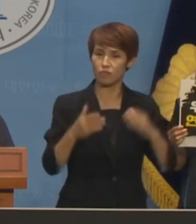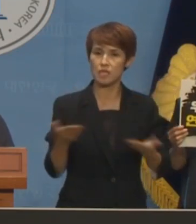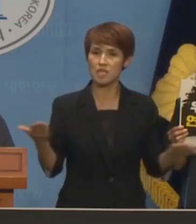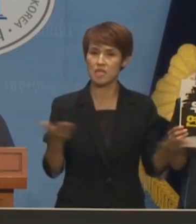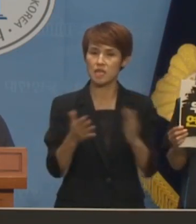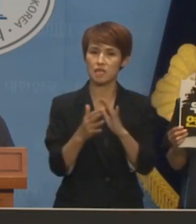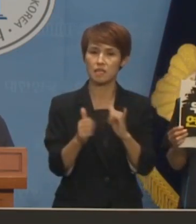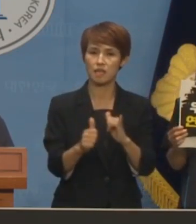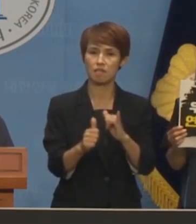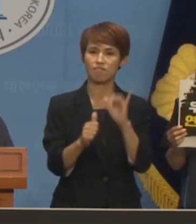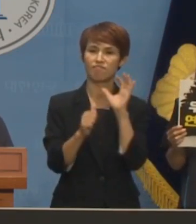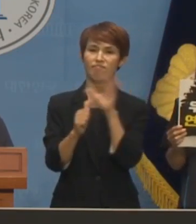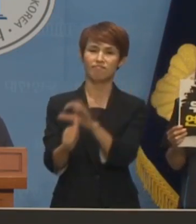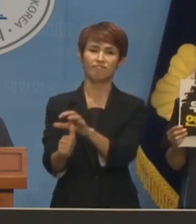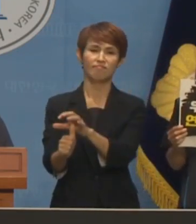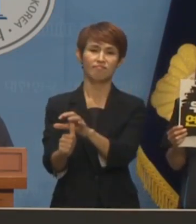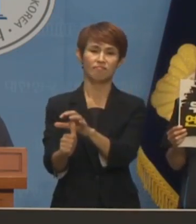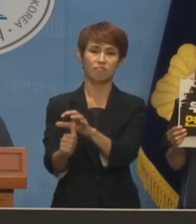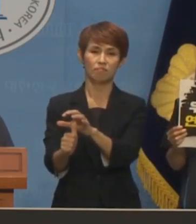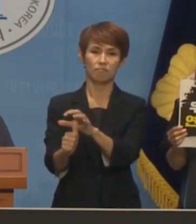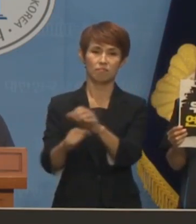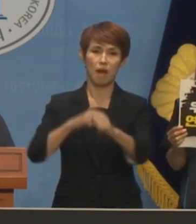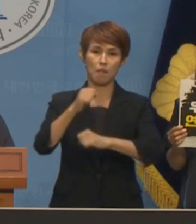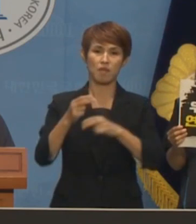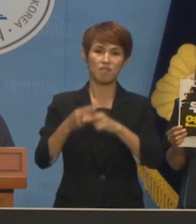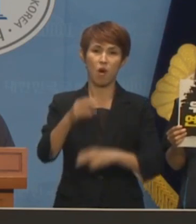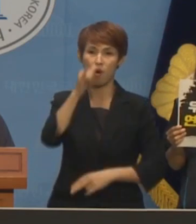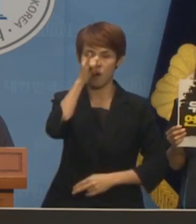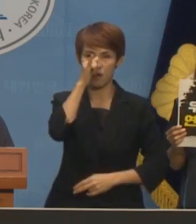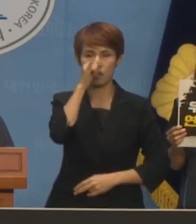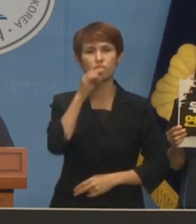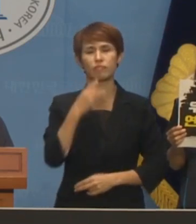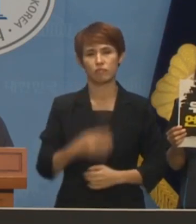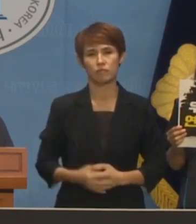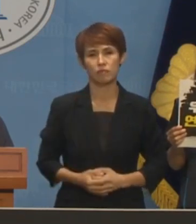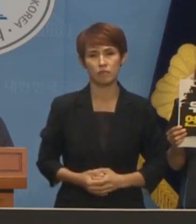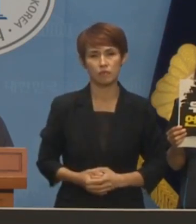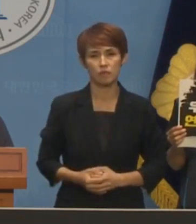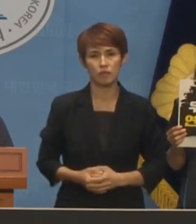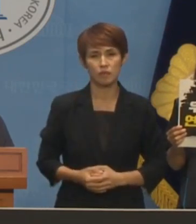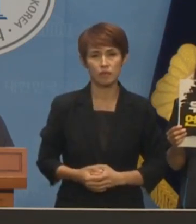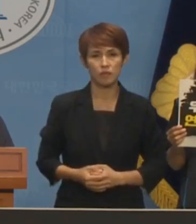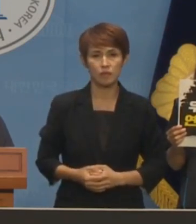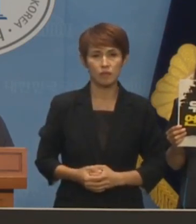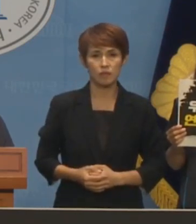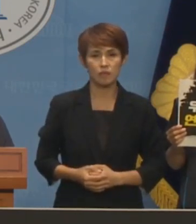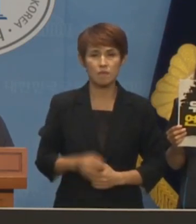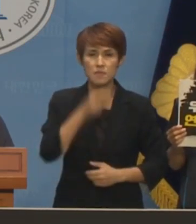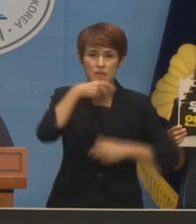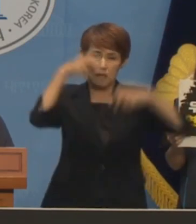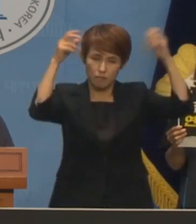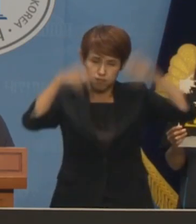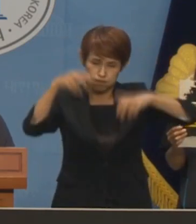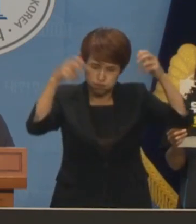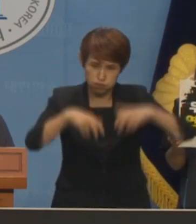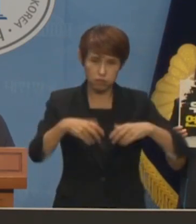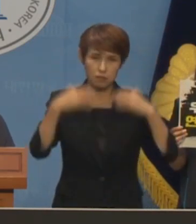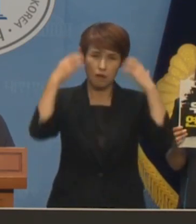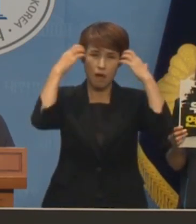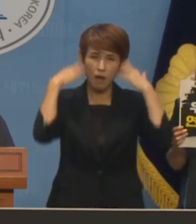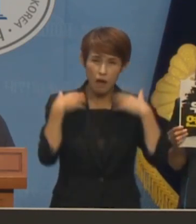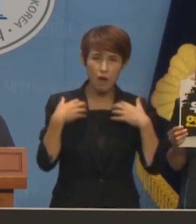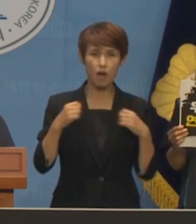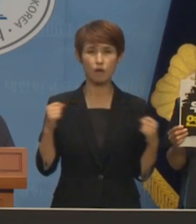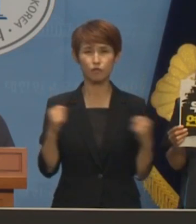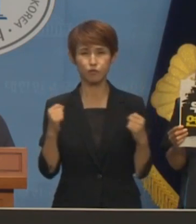극단적 형태의 불안정 노동일뿐입니다 그런데 쿠팡 카플렉스 아이 아닙니다 포구 무더위 추위가